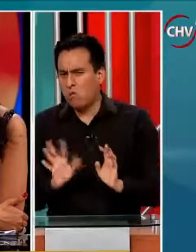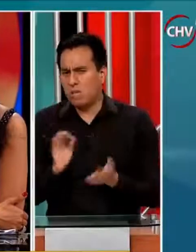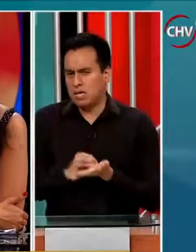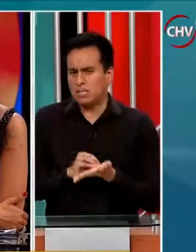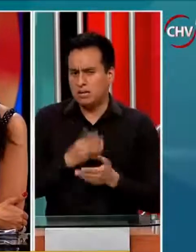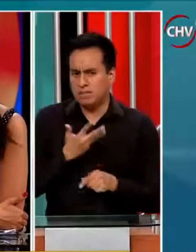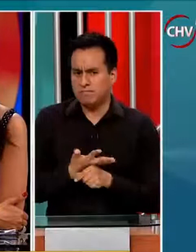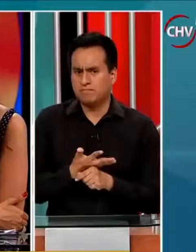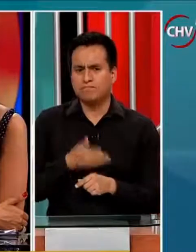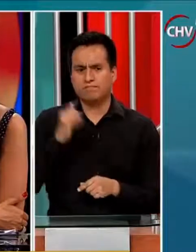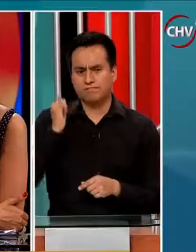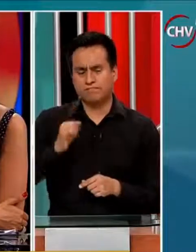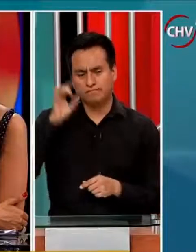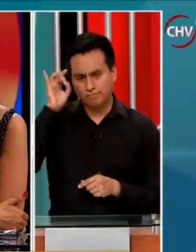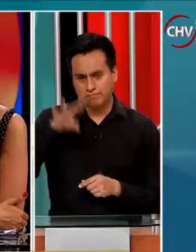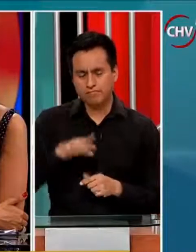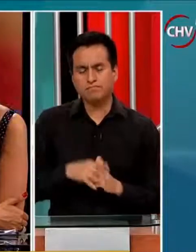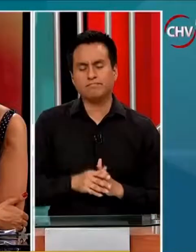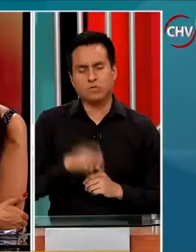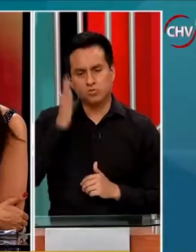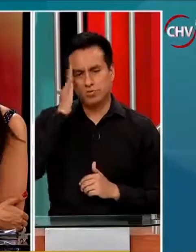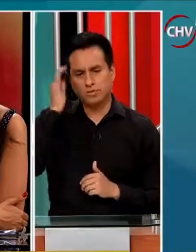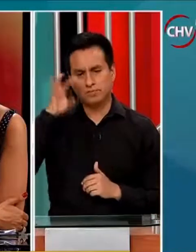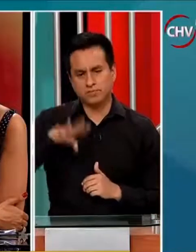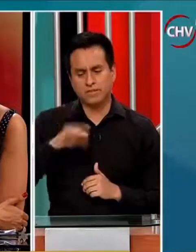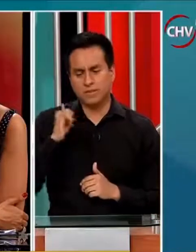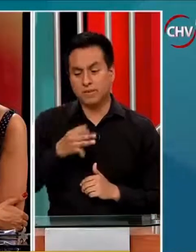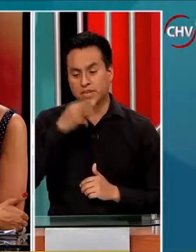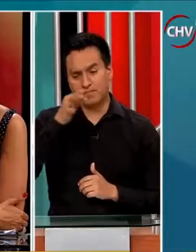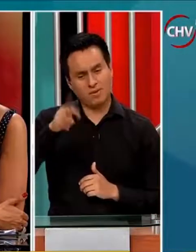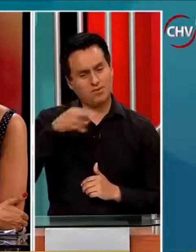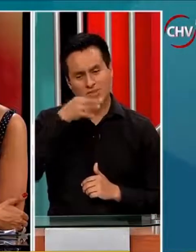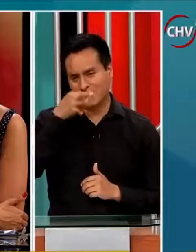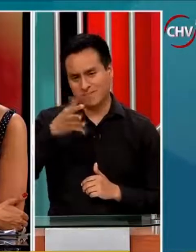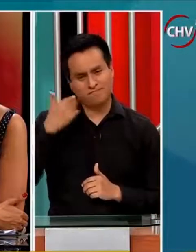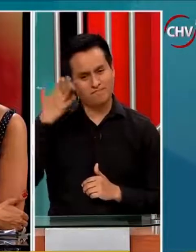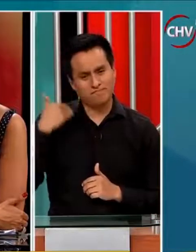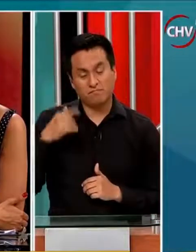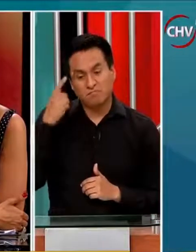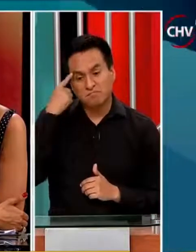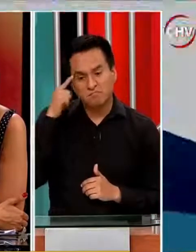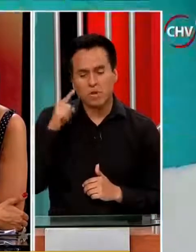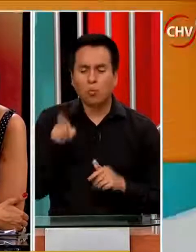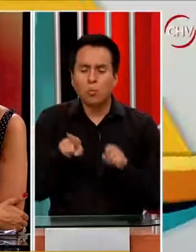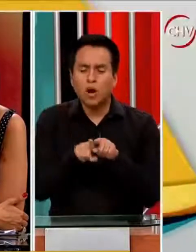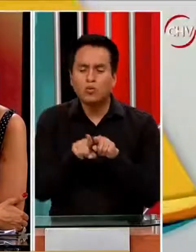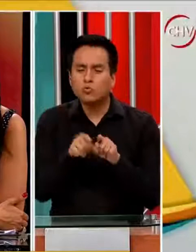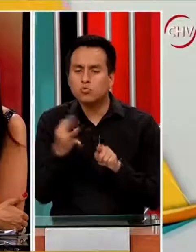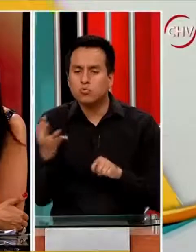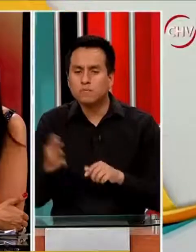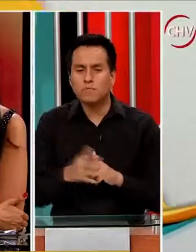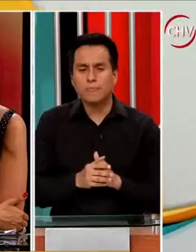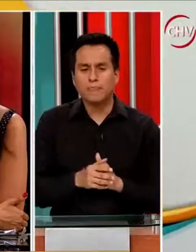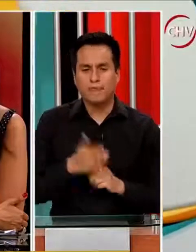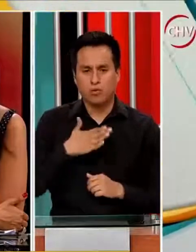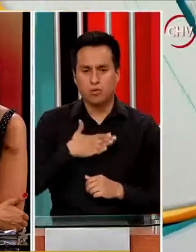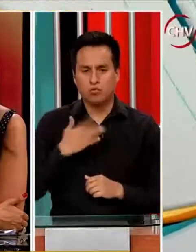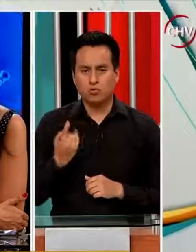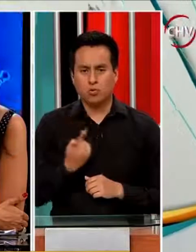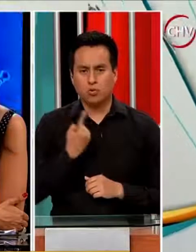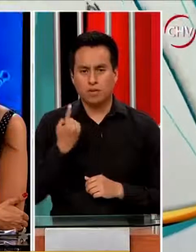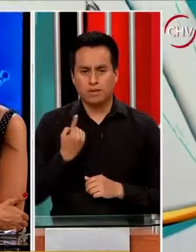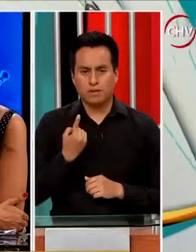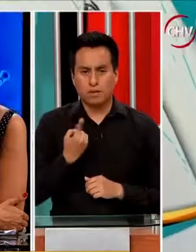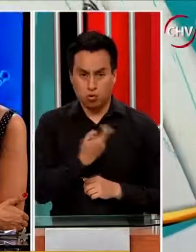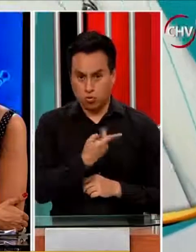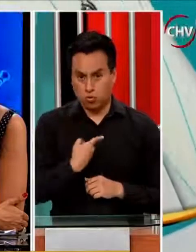Sí, sí. Sí, lo sé. Lo sé y siempre se lo dije a mi mamá. Pero ella... ¿Cuántos hermanos son ustedes? Yo soy sola, señorita. ¿Son